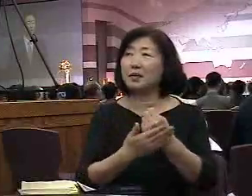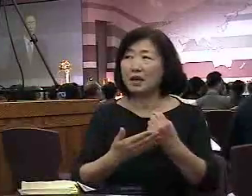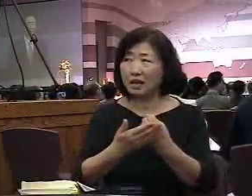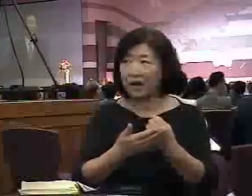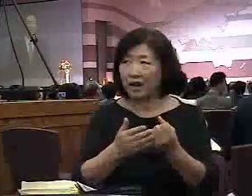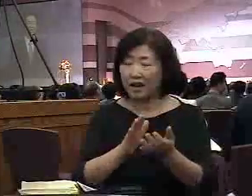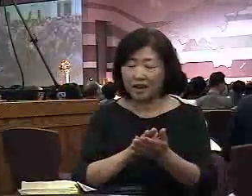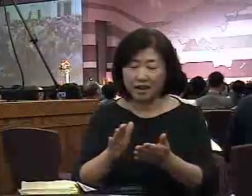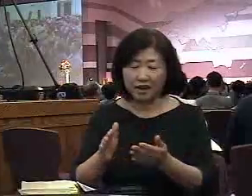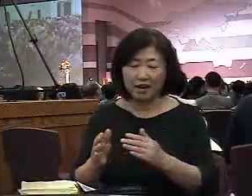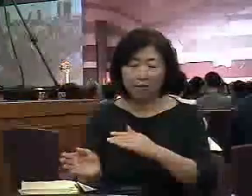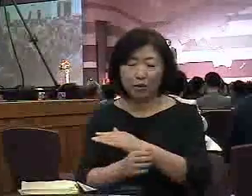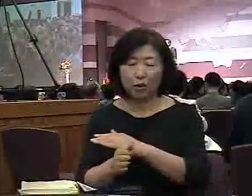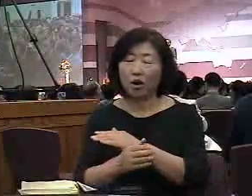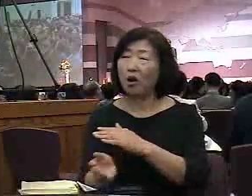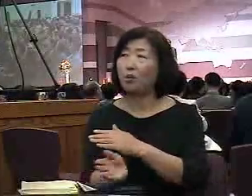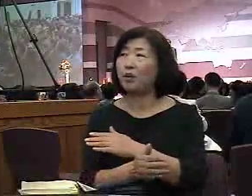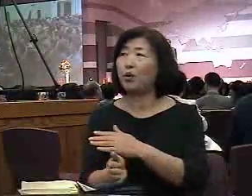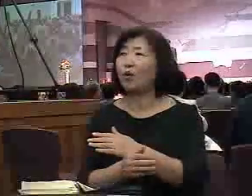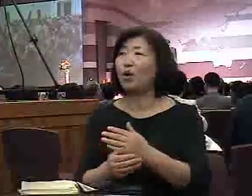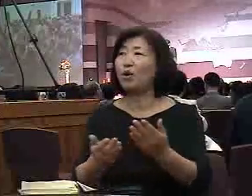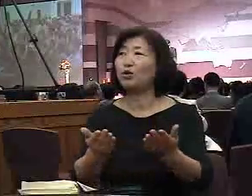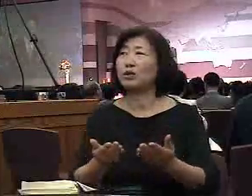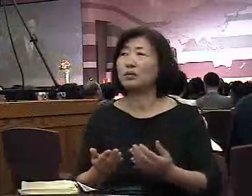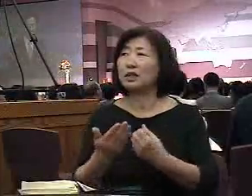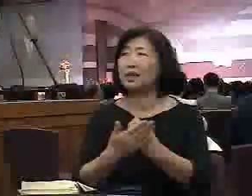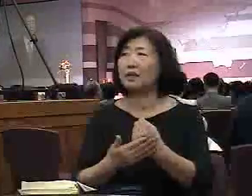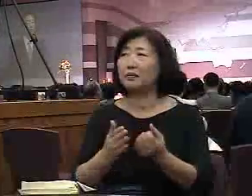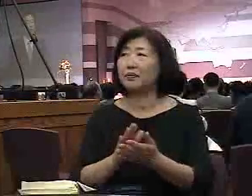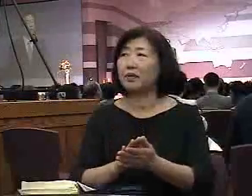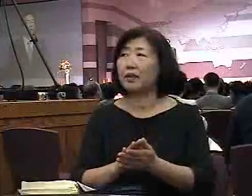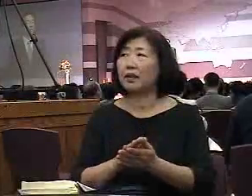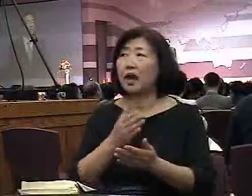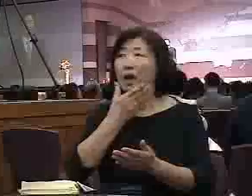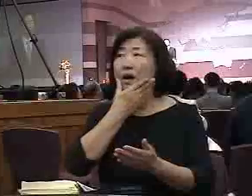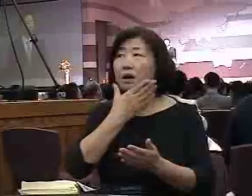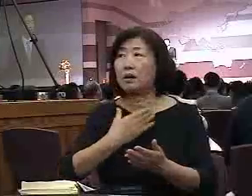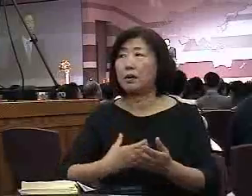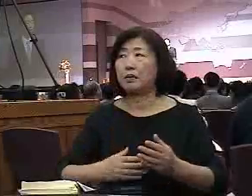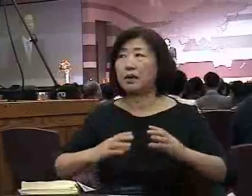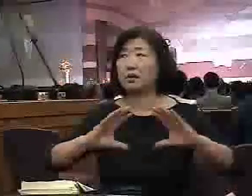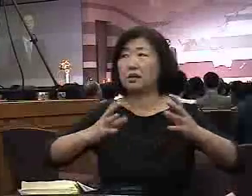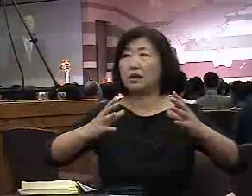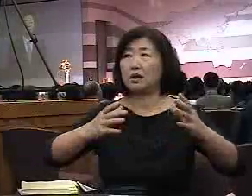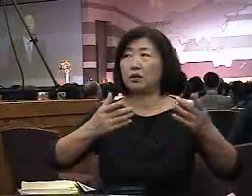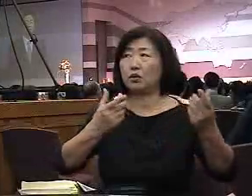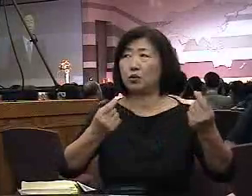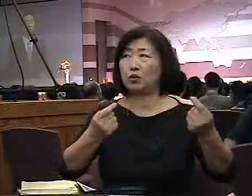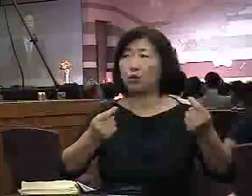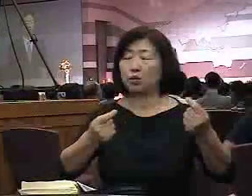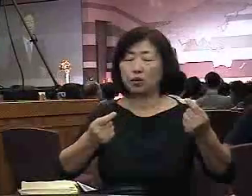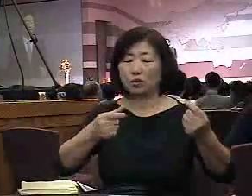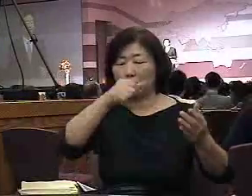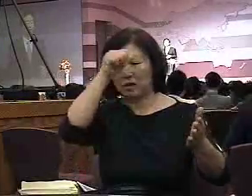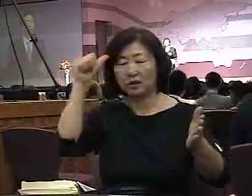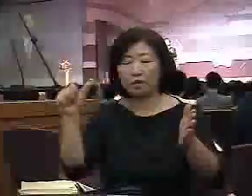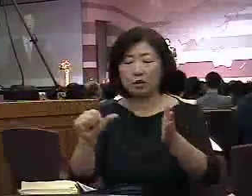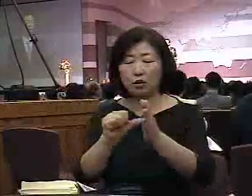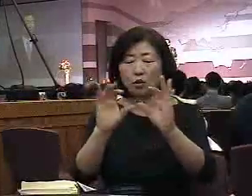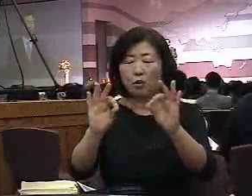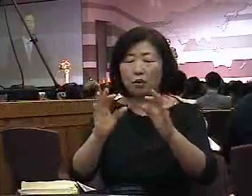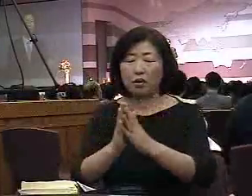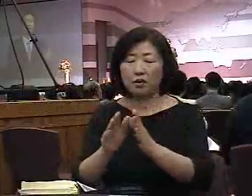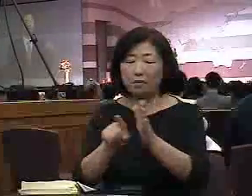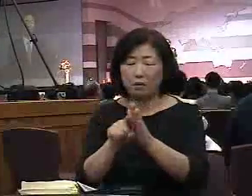인사합니다. 비워주심이 은혜입니다. 오늘 이 아브라함의 생애도 마찬가지입니다. 그의 평생을 보면